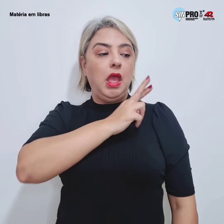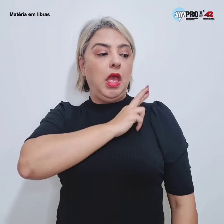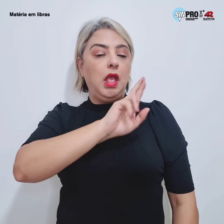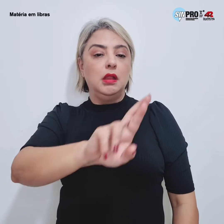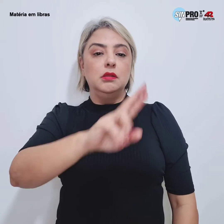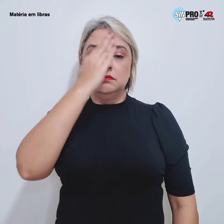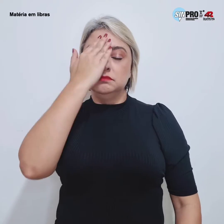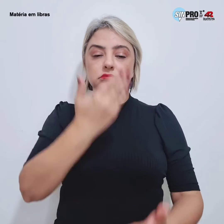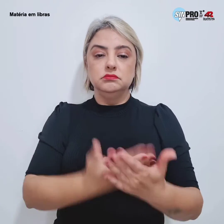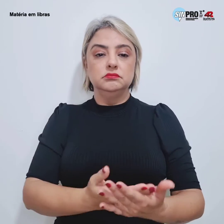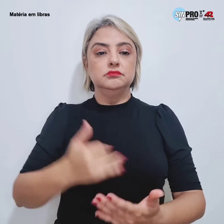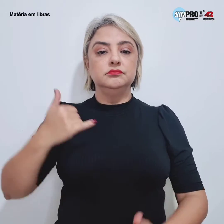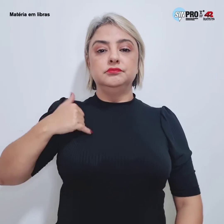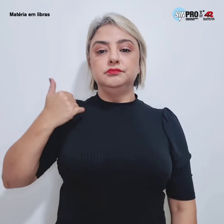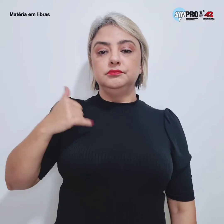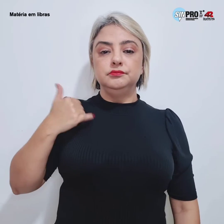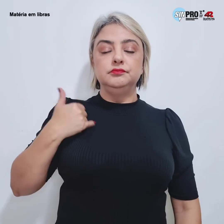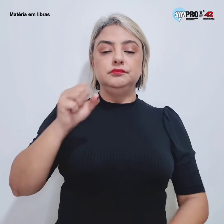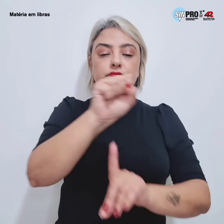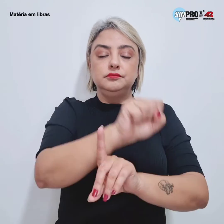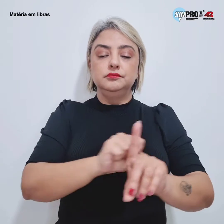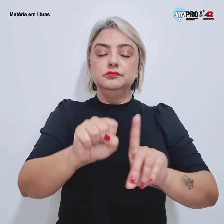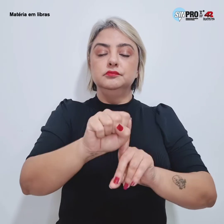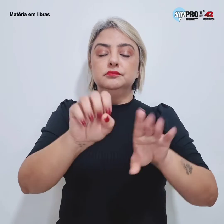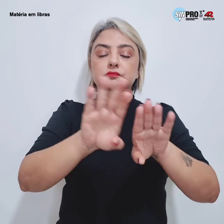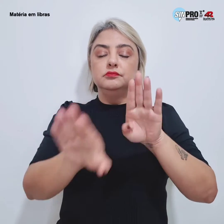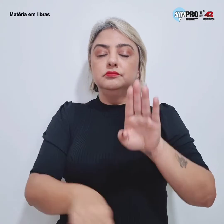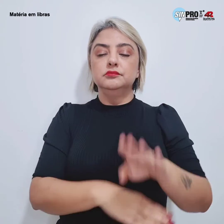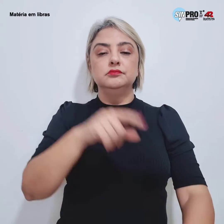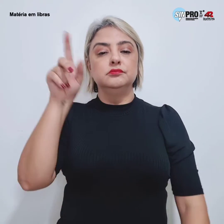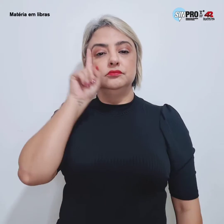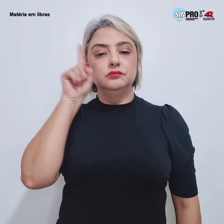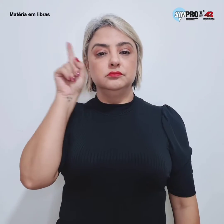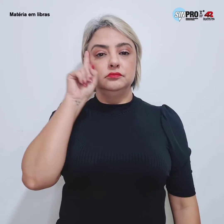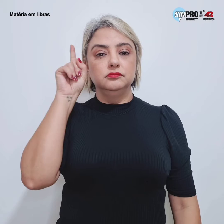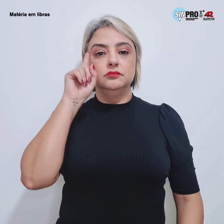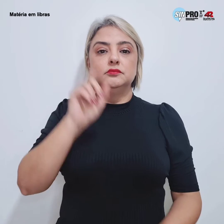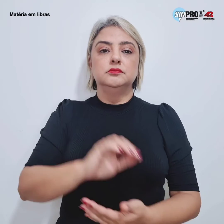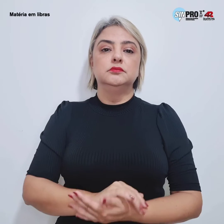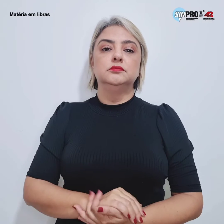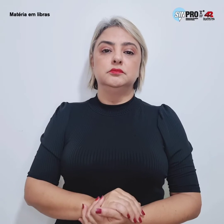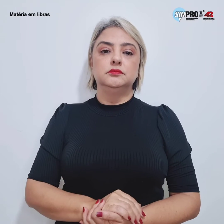regiões, credos, idades e realidades socioeconômicas diariamente.